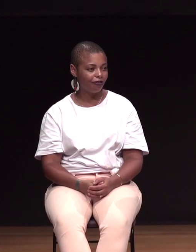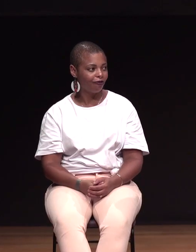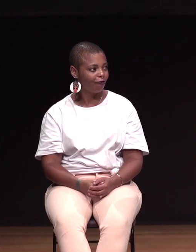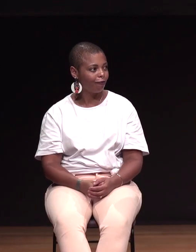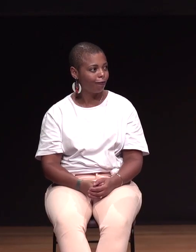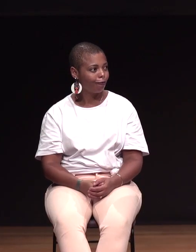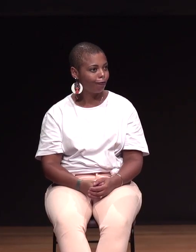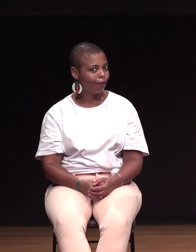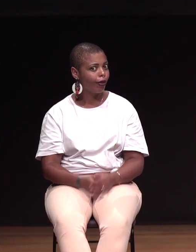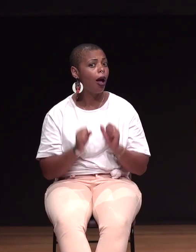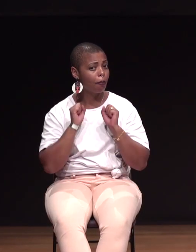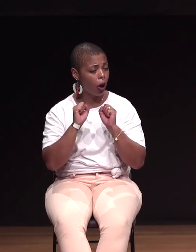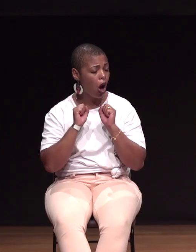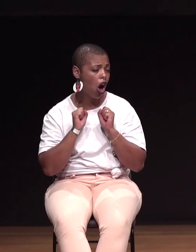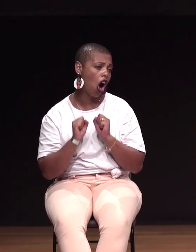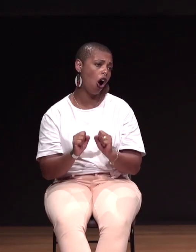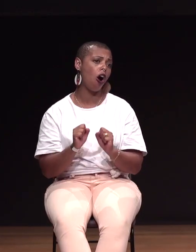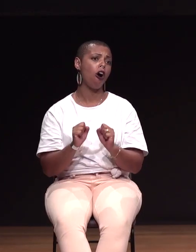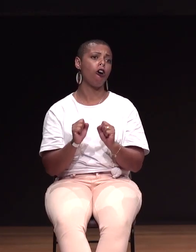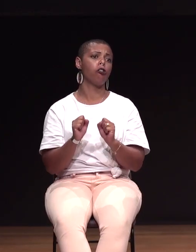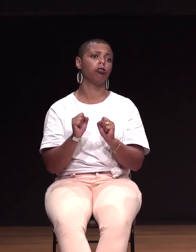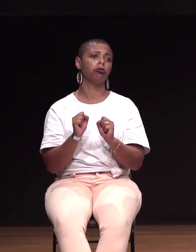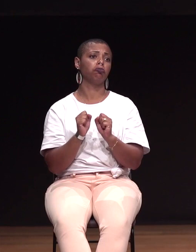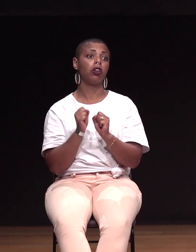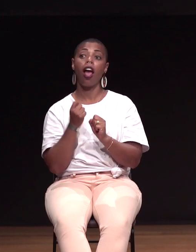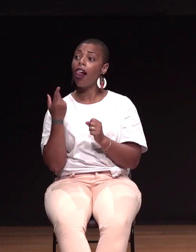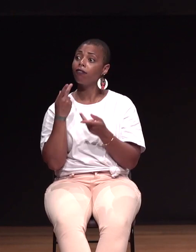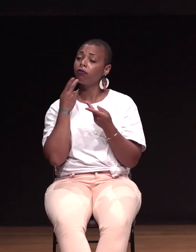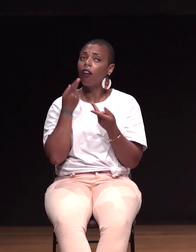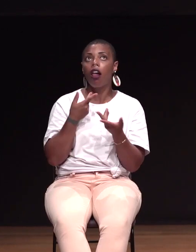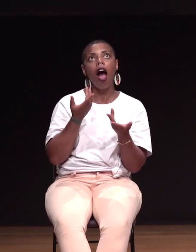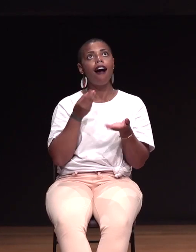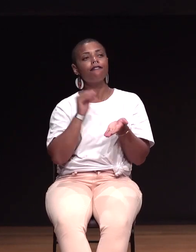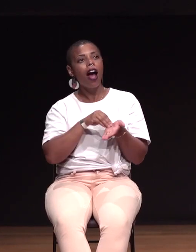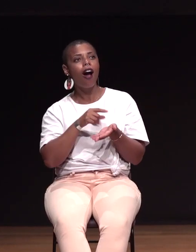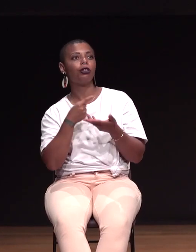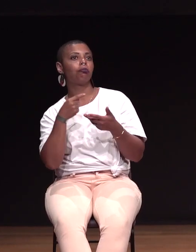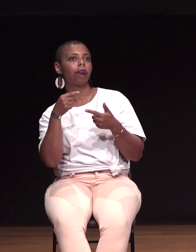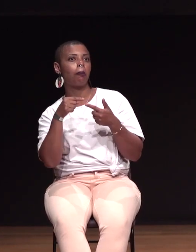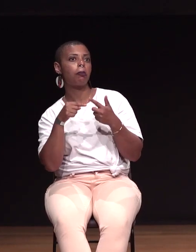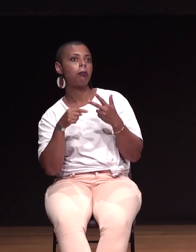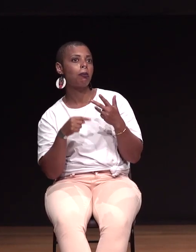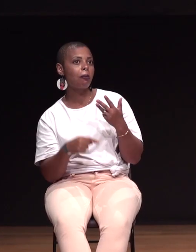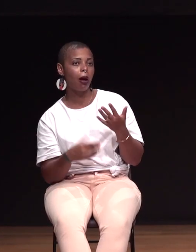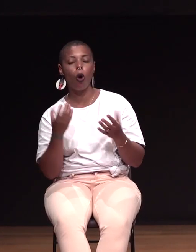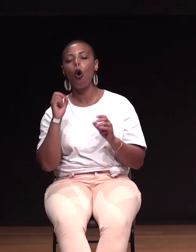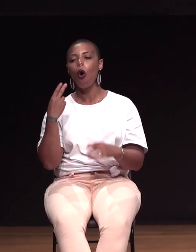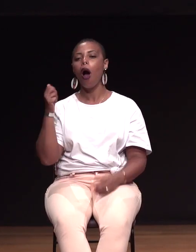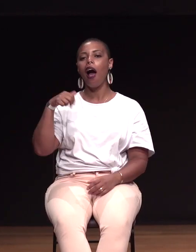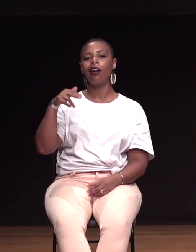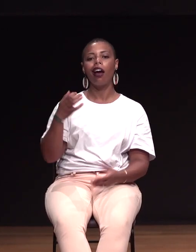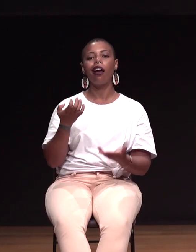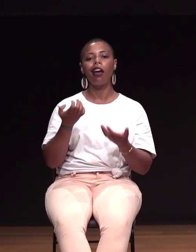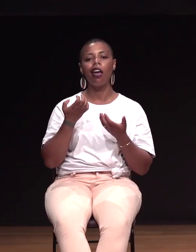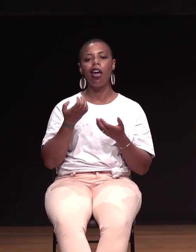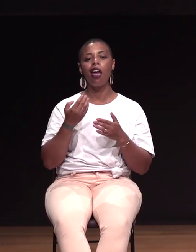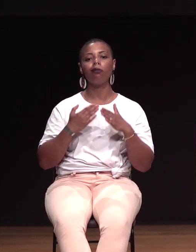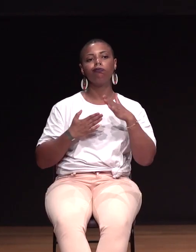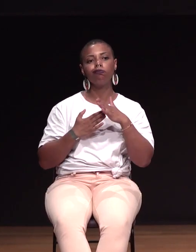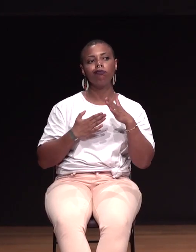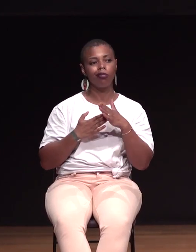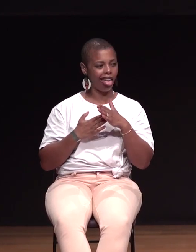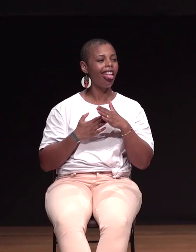Pode ser que faltem coisas, talvez, não sei, talvez a Ana quisesse um tempo